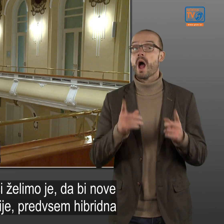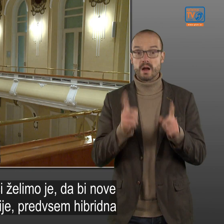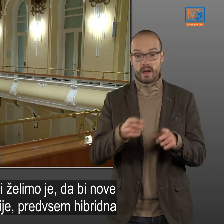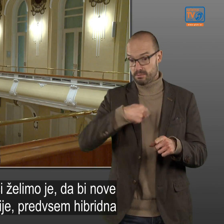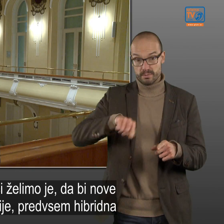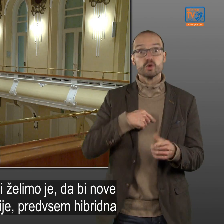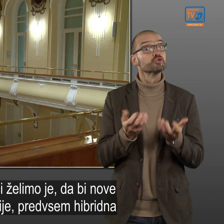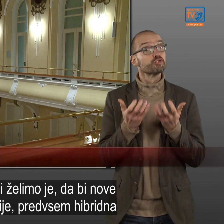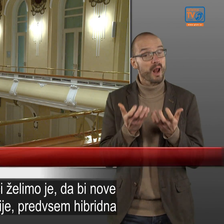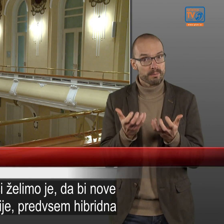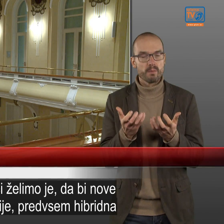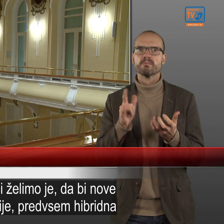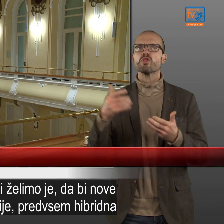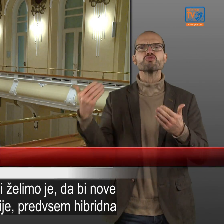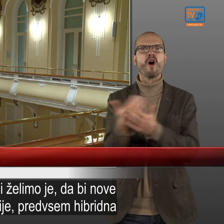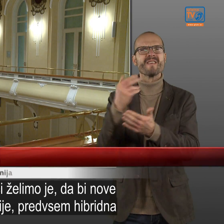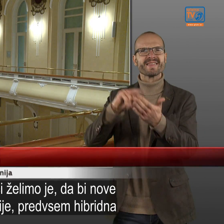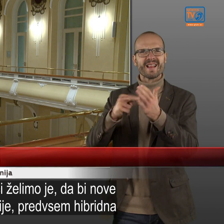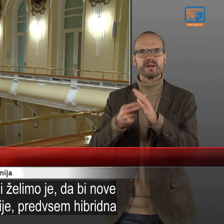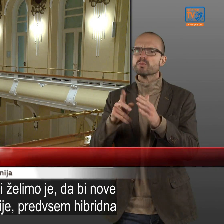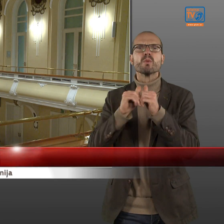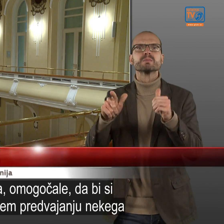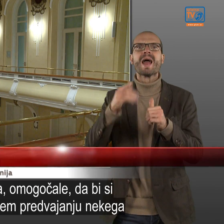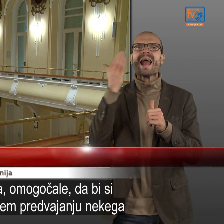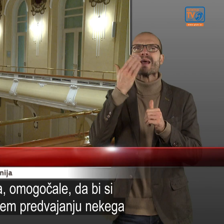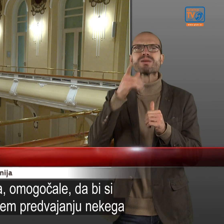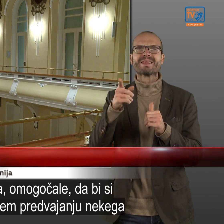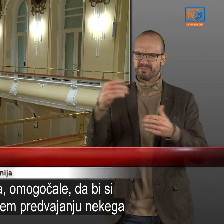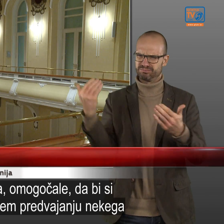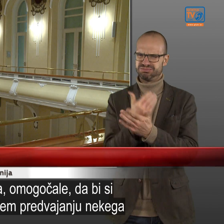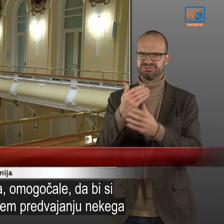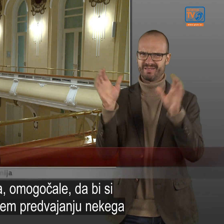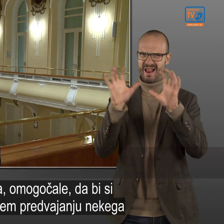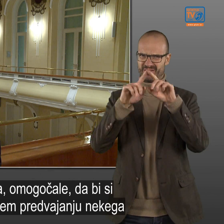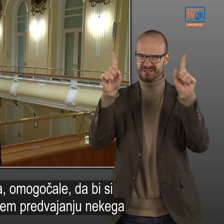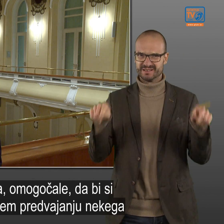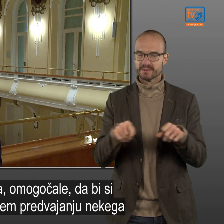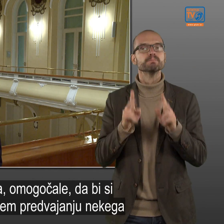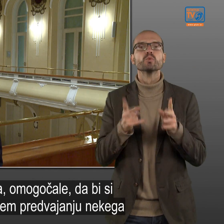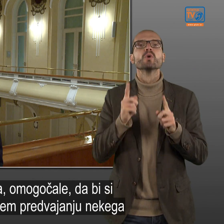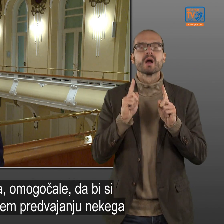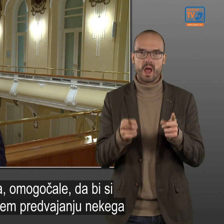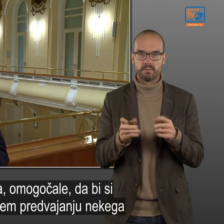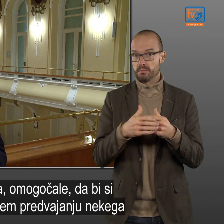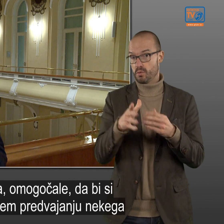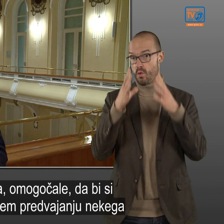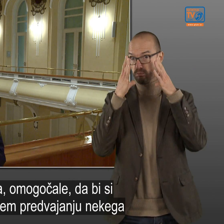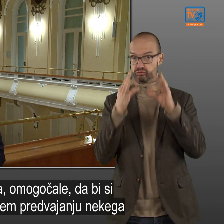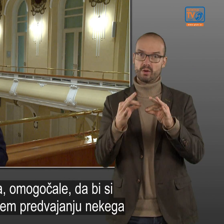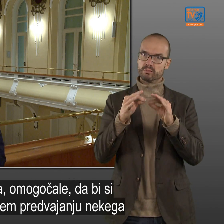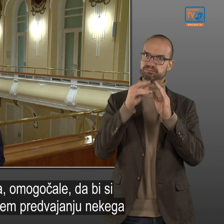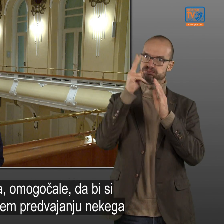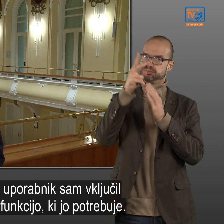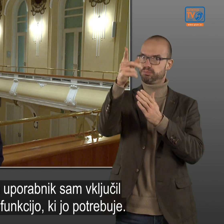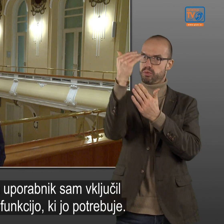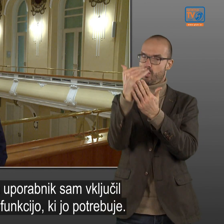To, kar si želimo, je, da bi nove tehnologije, predvsem hibridna televizija, omogočale, da bi si ob običajnem